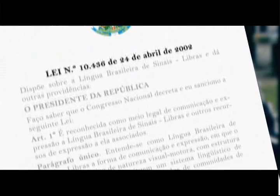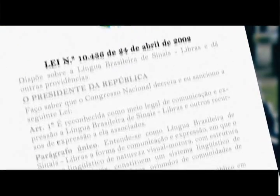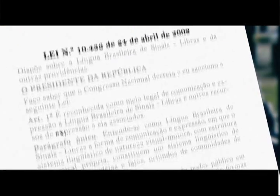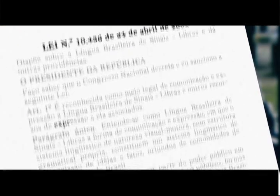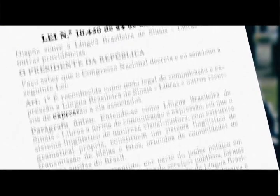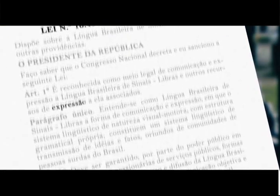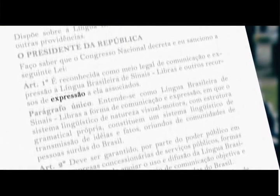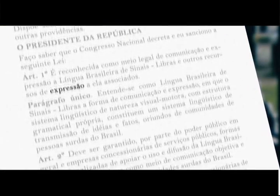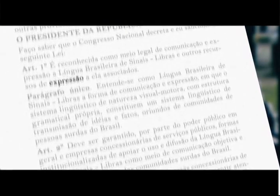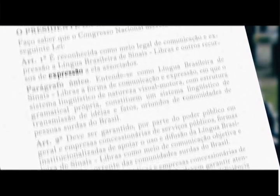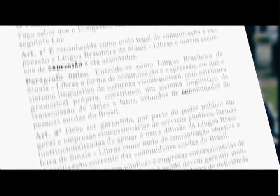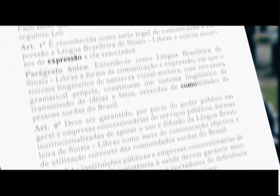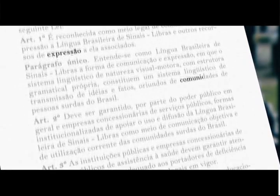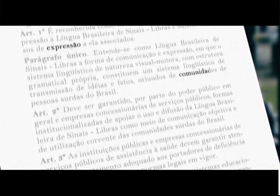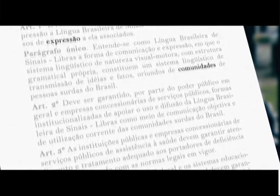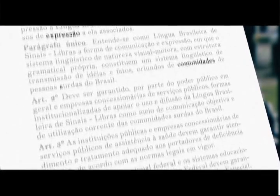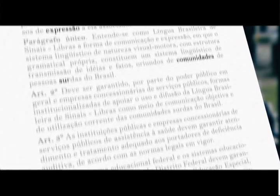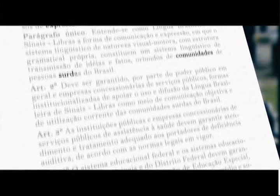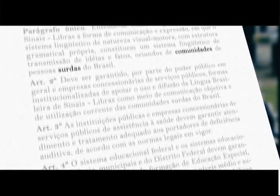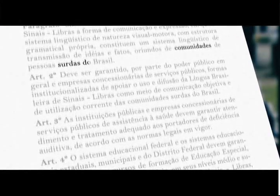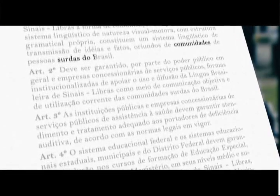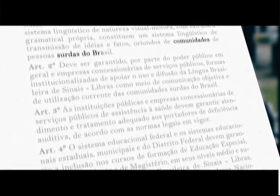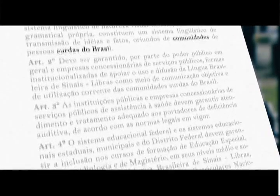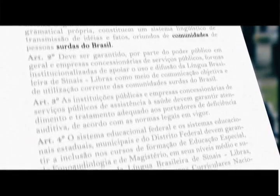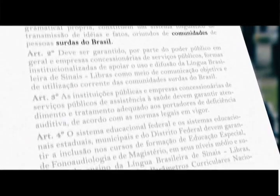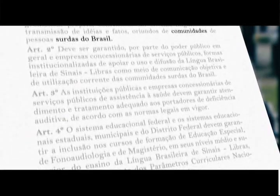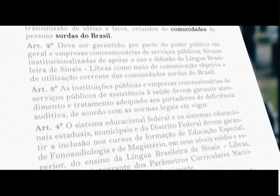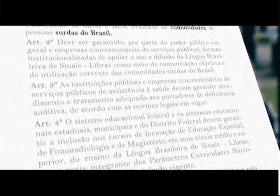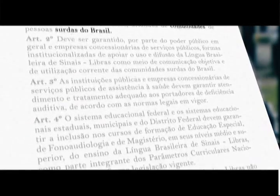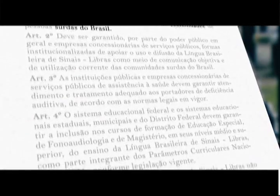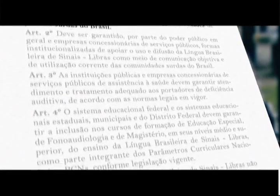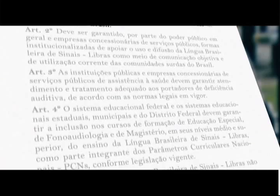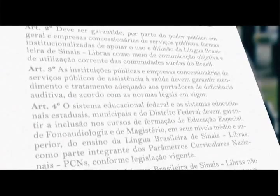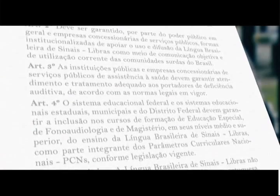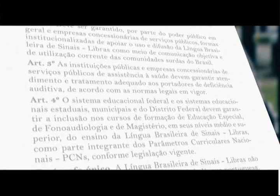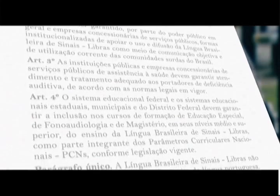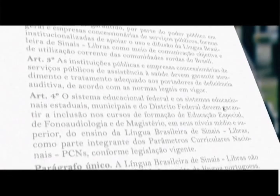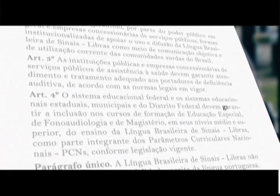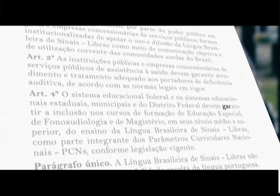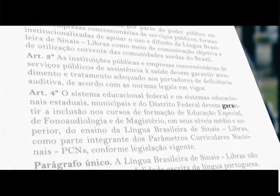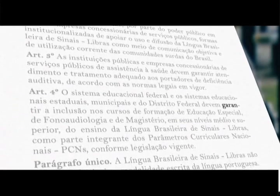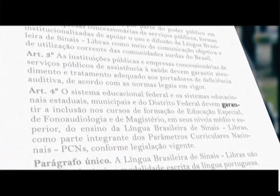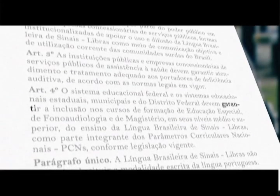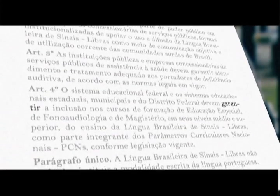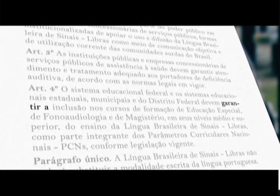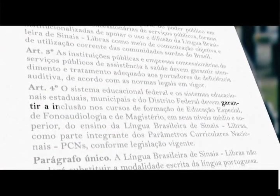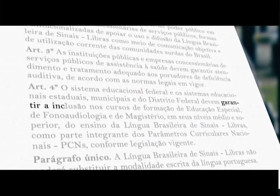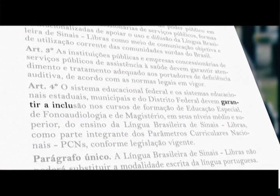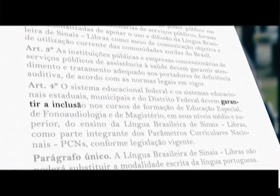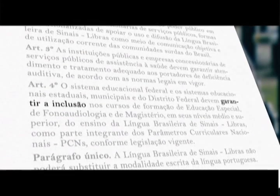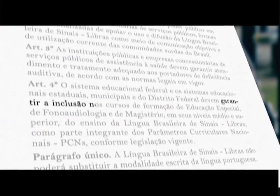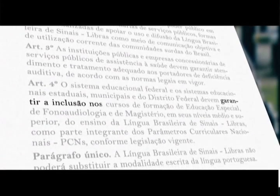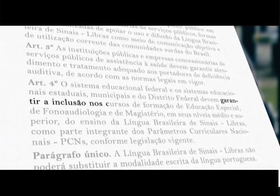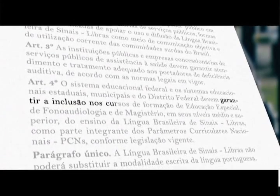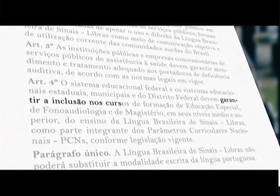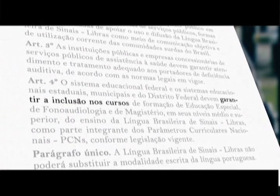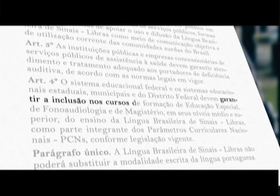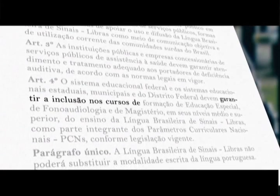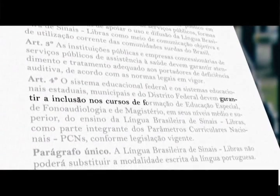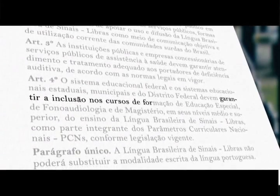como meio de expressão das comunidades surdas do Brasil. A partir de então, Libras tornou-se disciplina obrigatória nos cursos